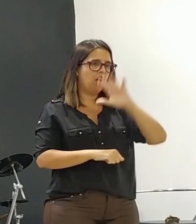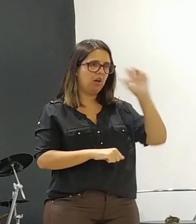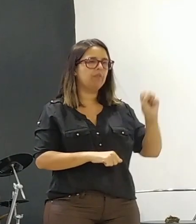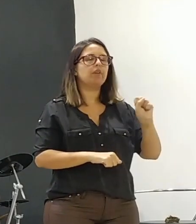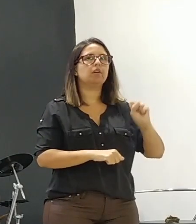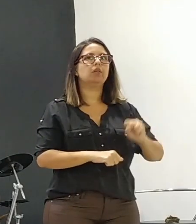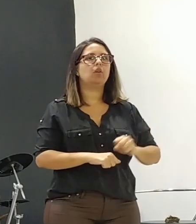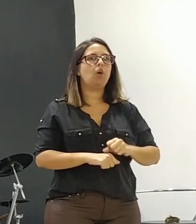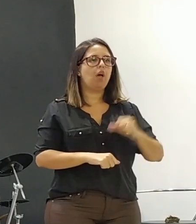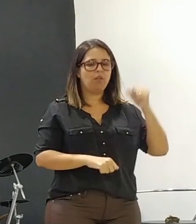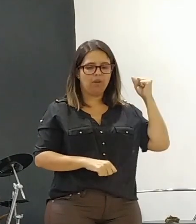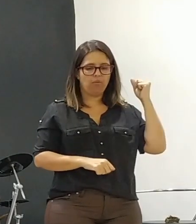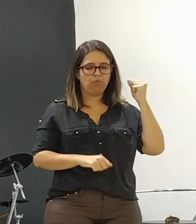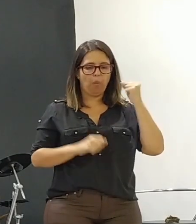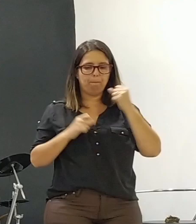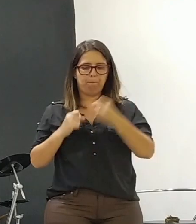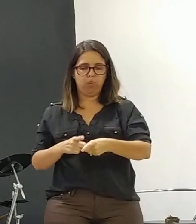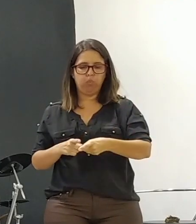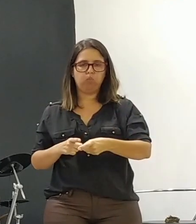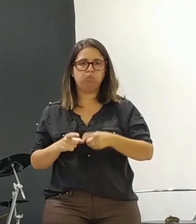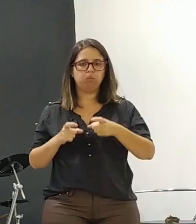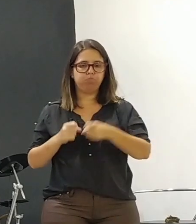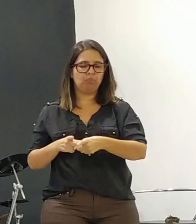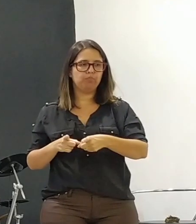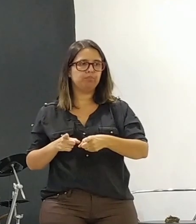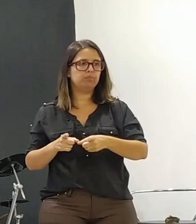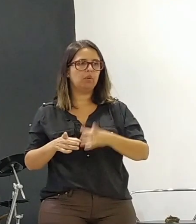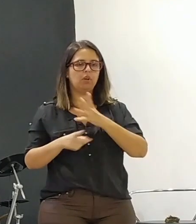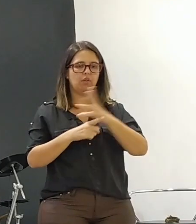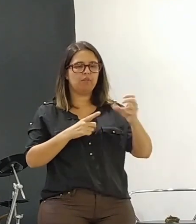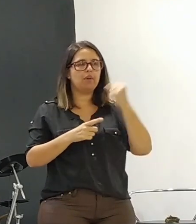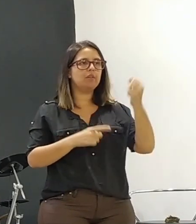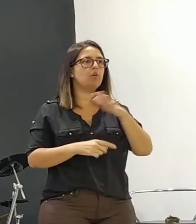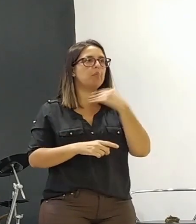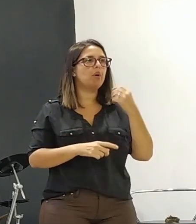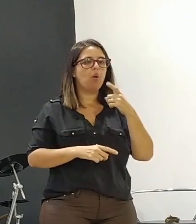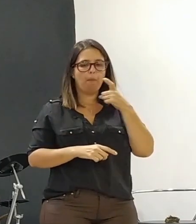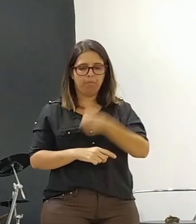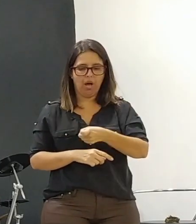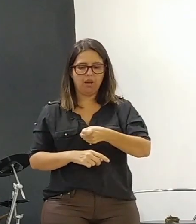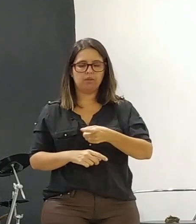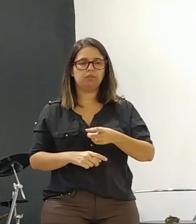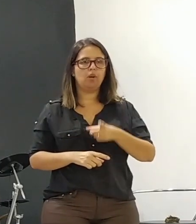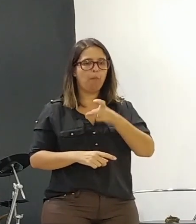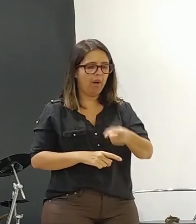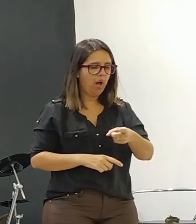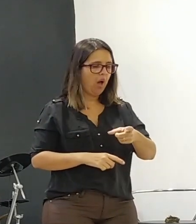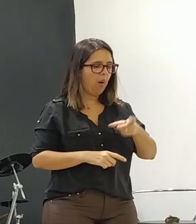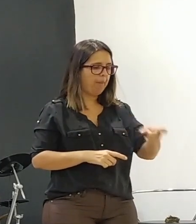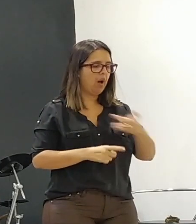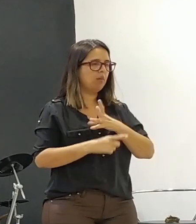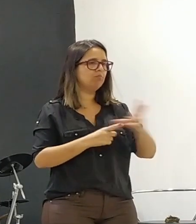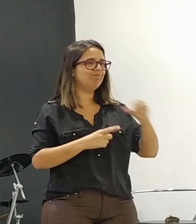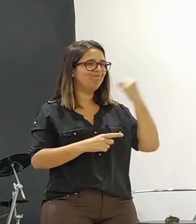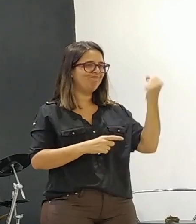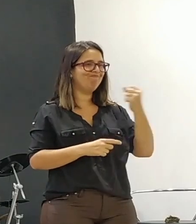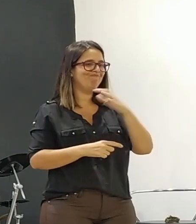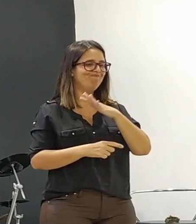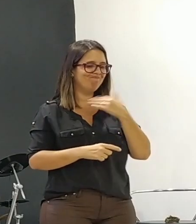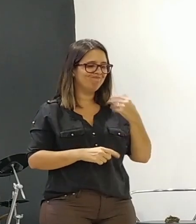tiro, já foi para o céu, venceu a morte. Dava um tiro no outro, venceu a morte.